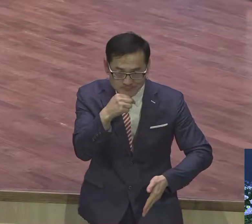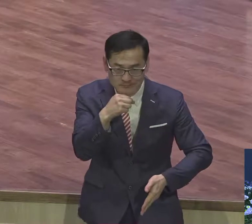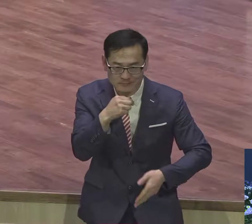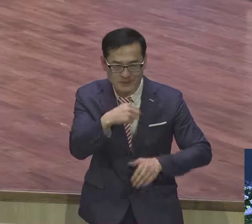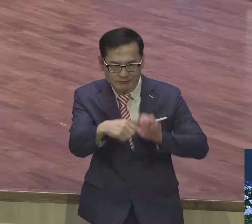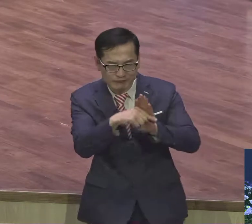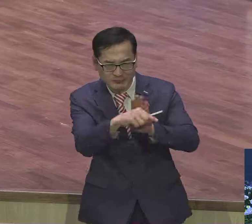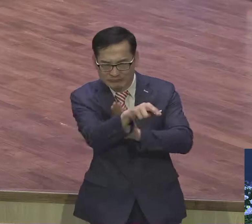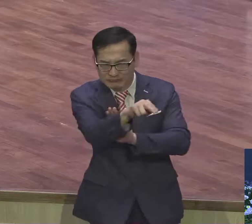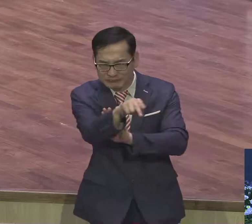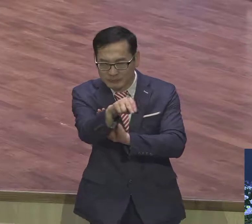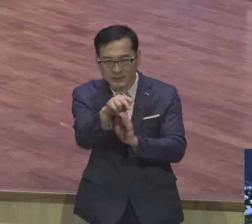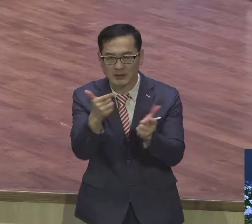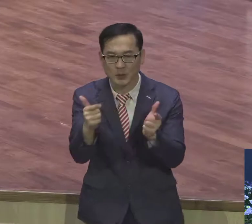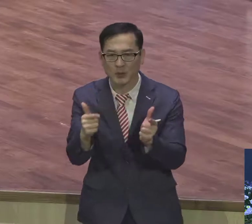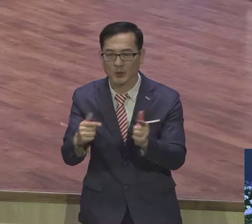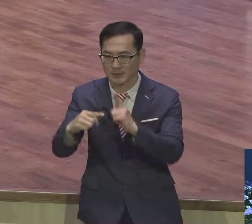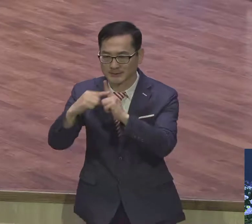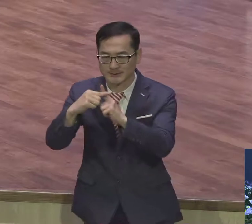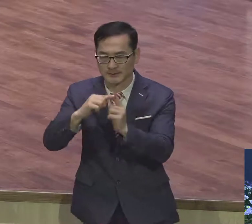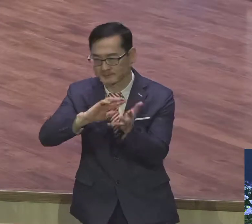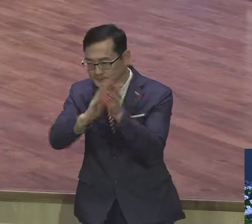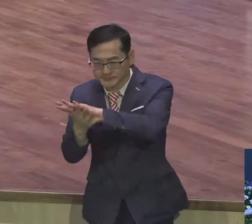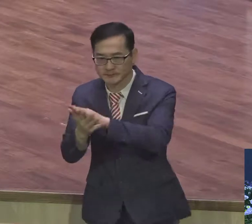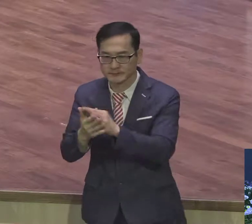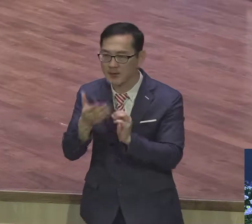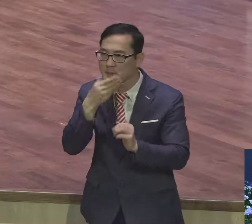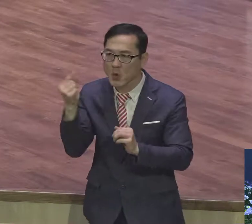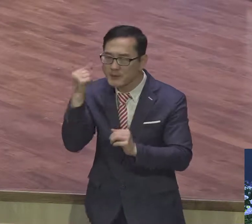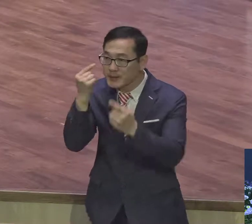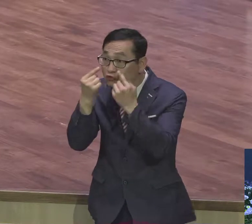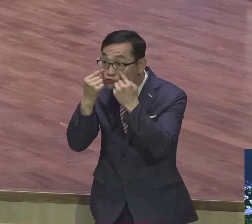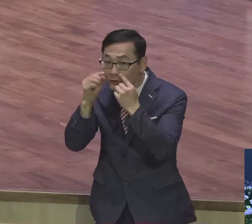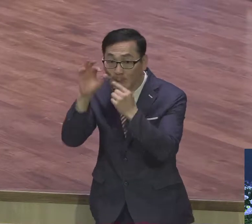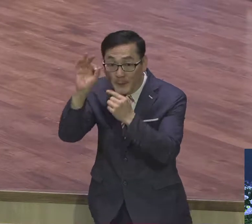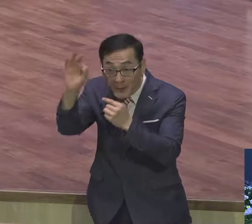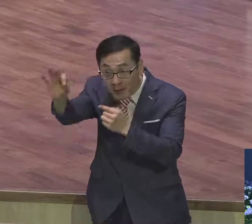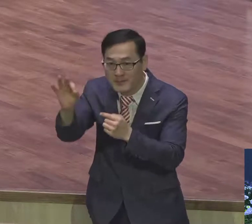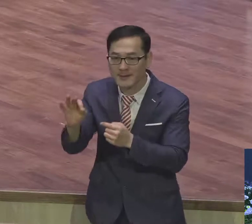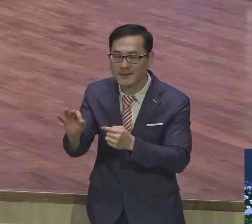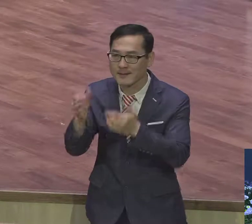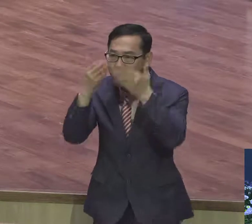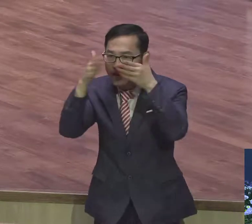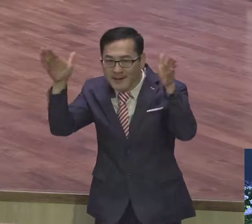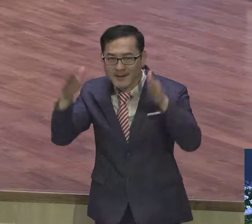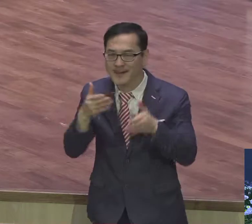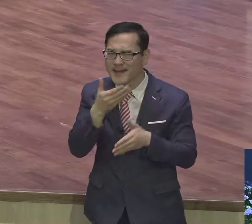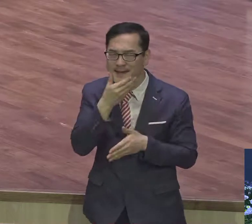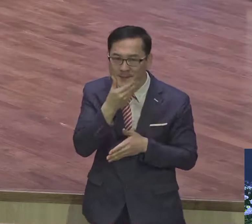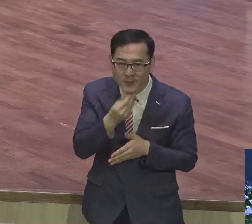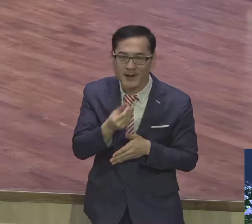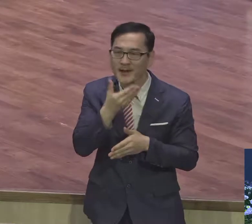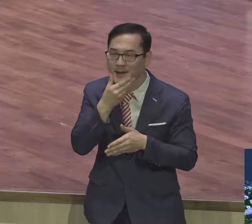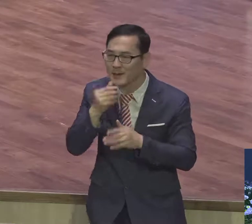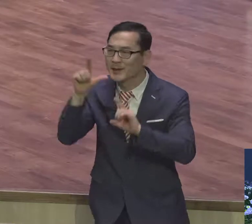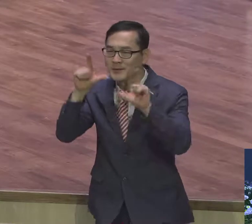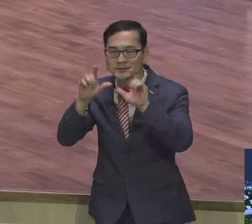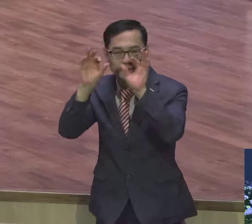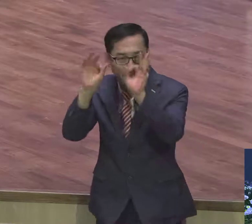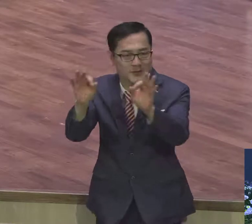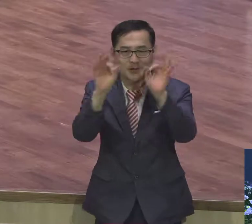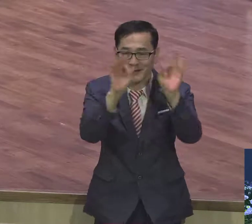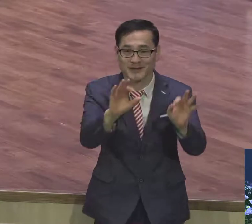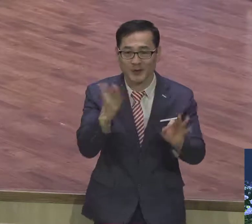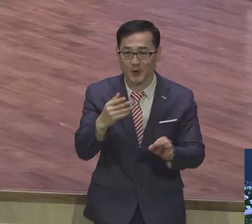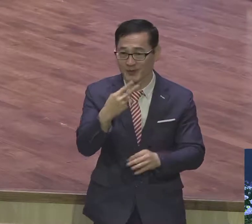부정적인 말 하지 않습니다. 긍정적인 삶을 살아요. 그런 삶이 행복해요. 우리가 이렇게 새롭게 갱신을 하고